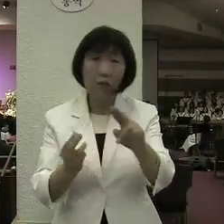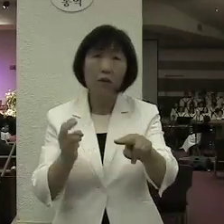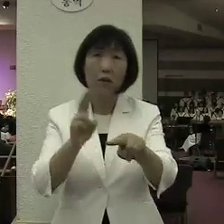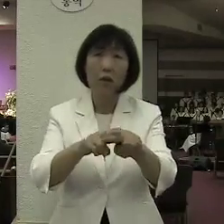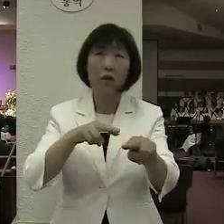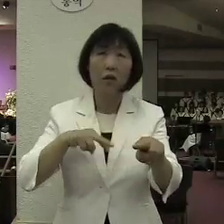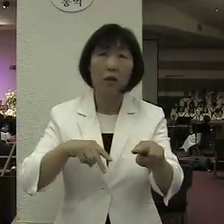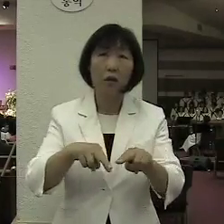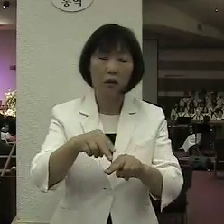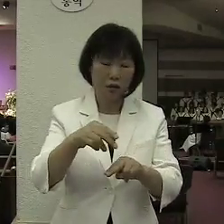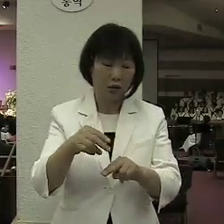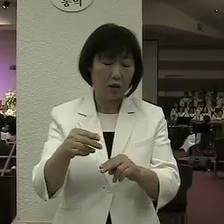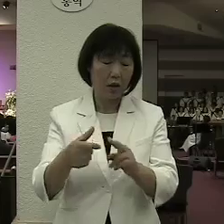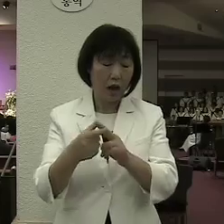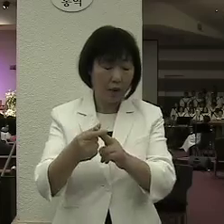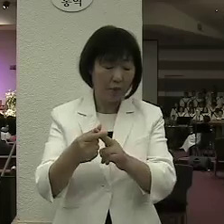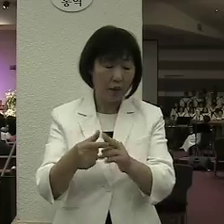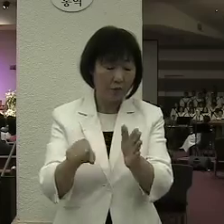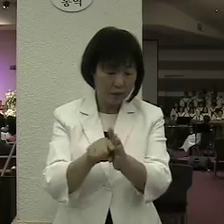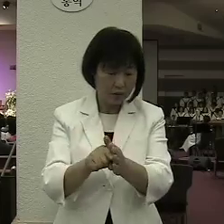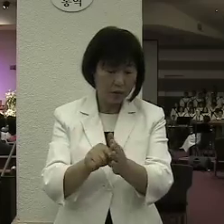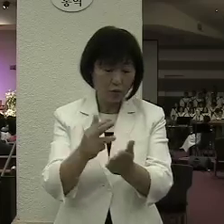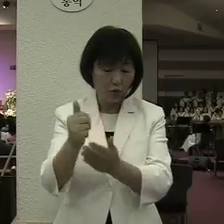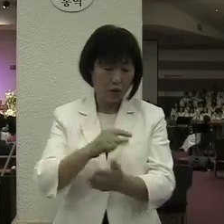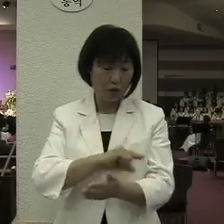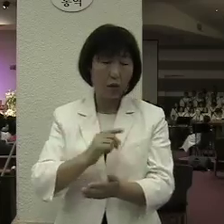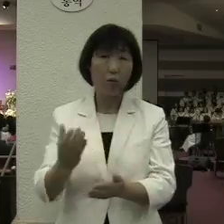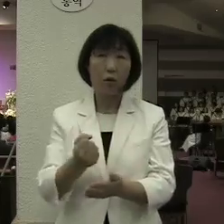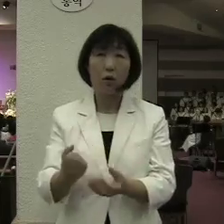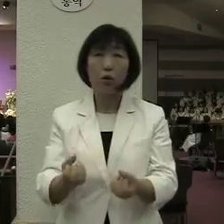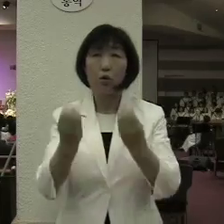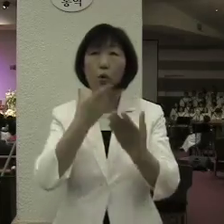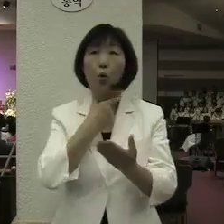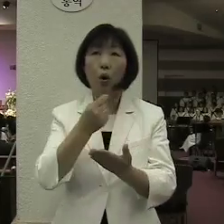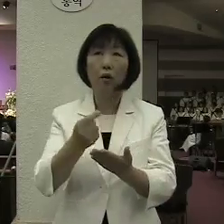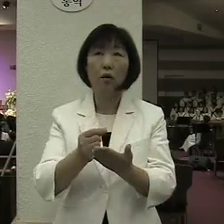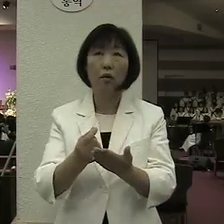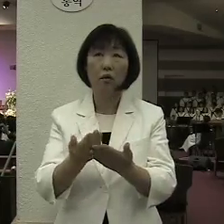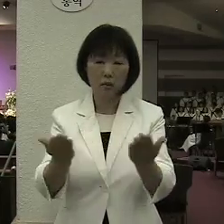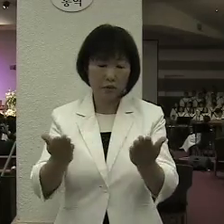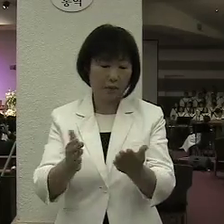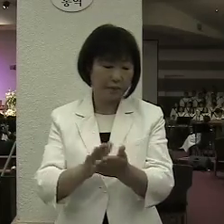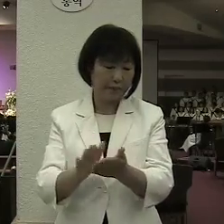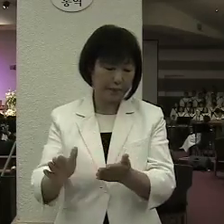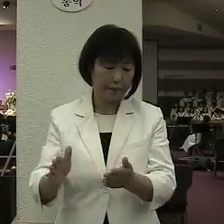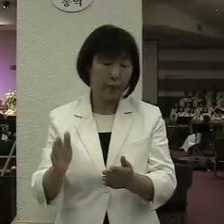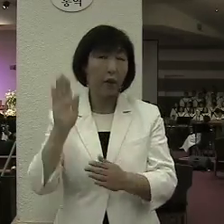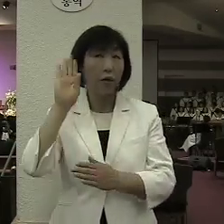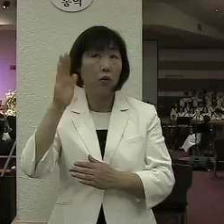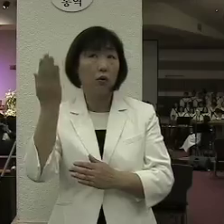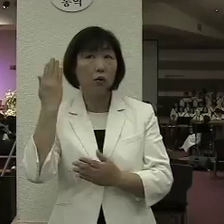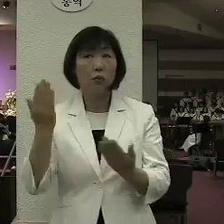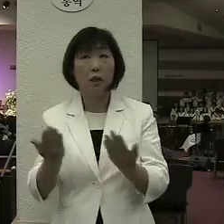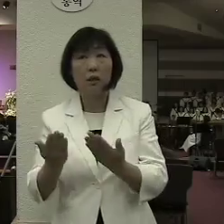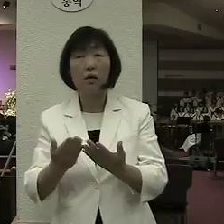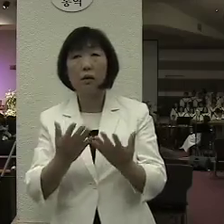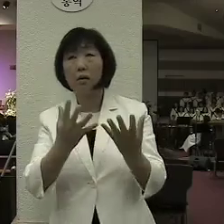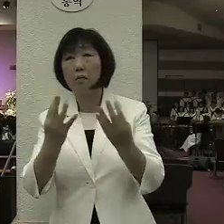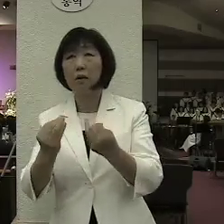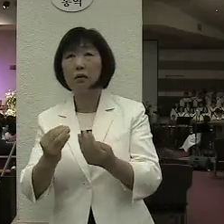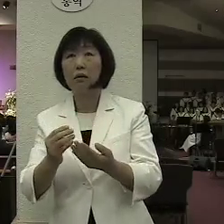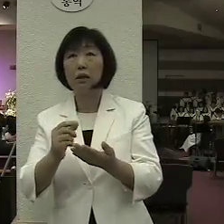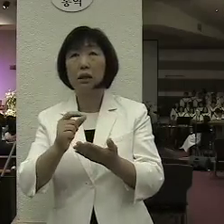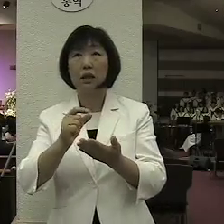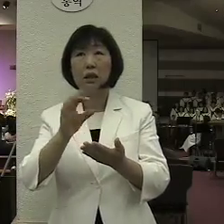있느냐, 사망아 네가 이기는 것이 어디 있느냐, 성경은 말씀해 주시는 이유가 우리 주 예수님께서 부활하셨기 때문에